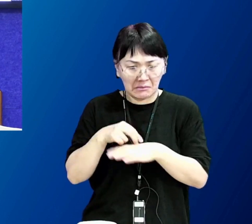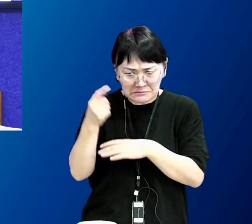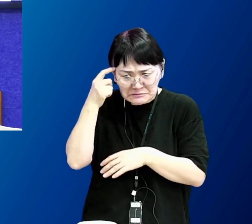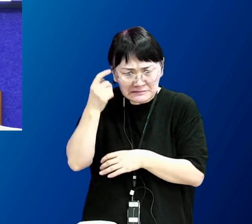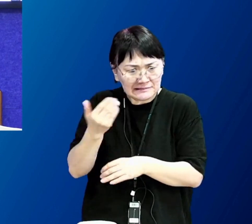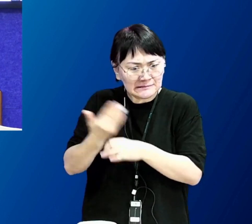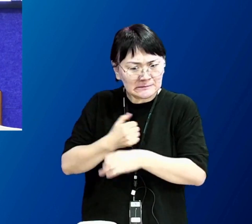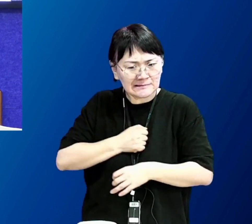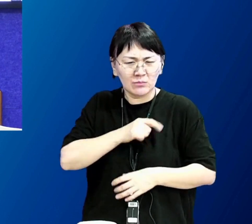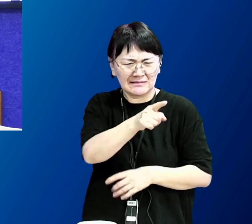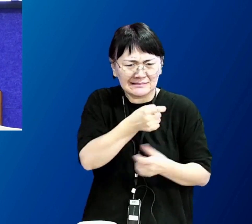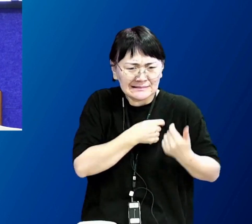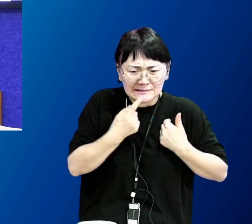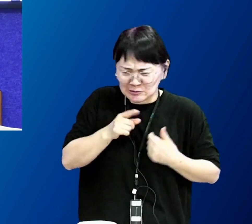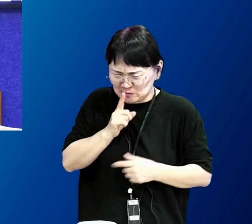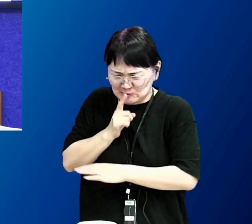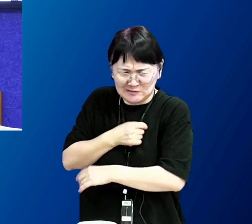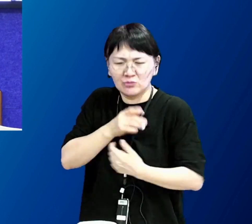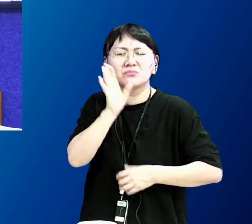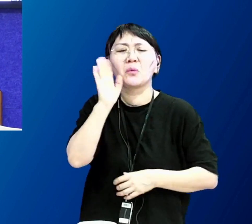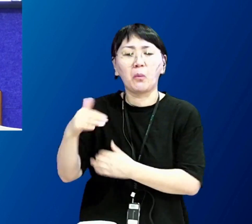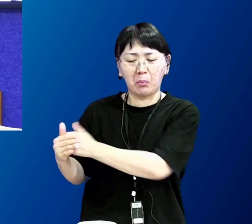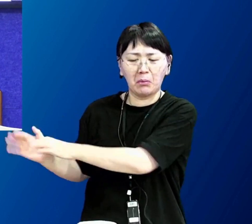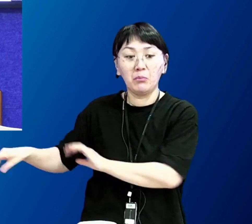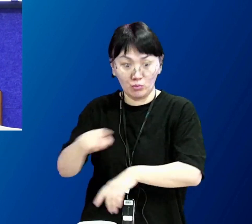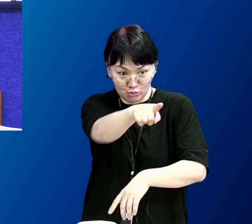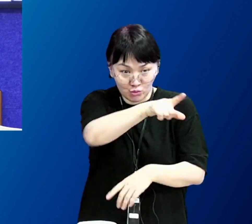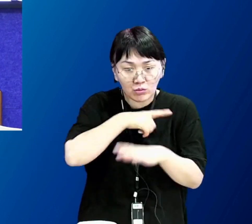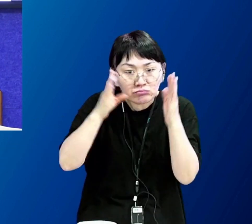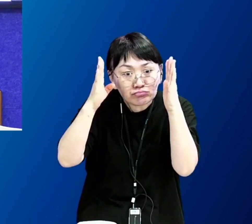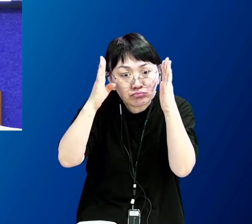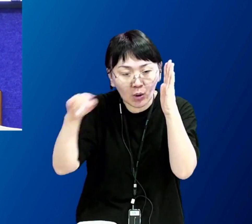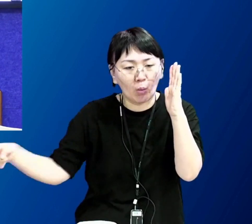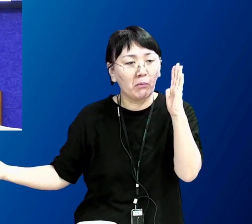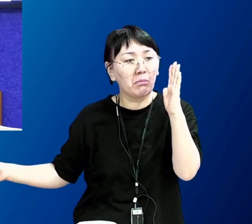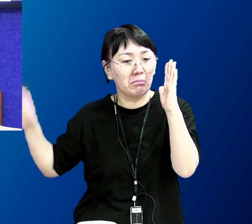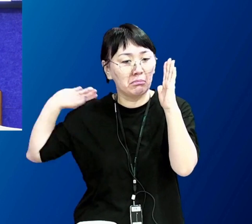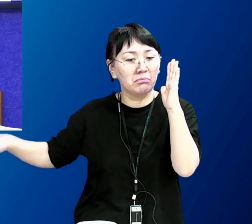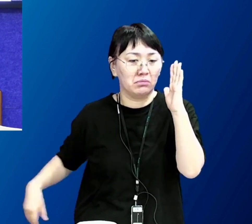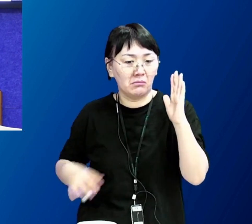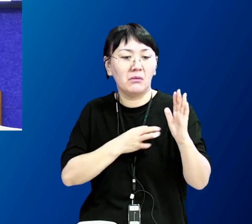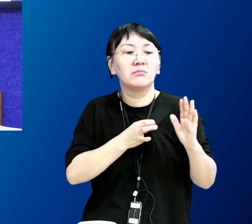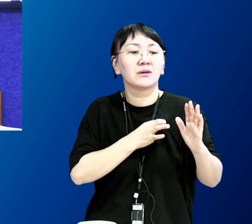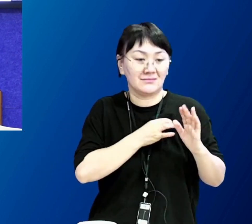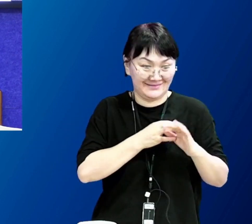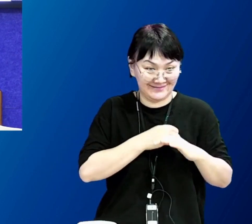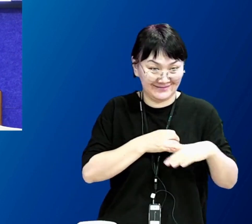Хүүхэд цаад болж байгаа нэг санаа заваад ах шиг байна. Хэрэггүй зөө хүүхэд яагач хүүх сайн хүүхэд байна. За.